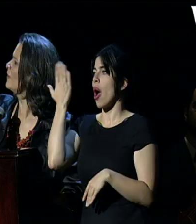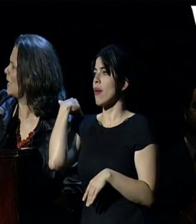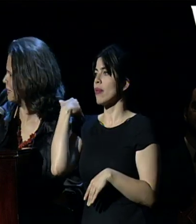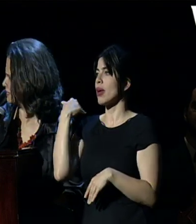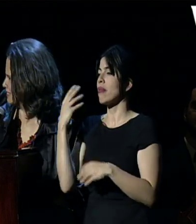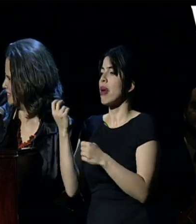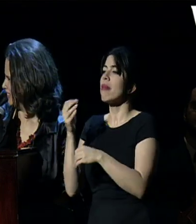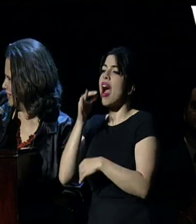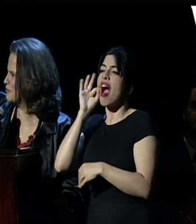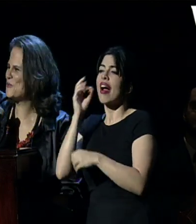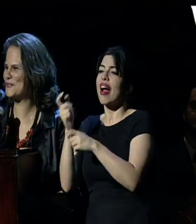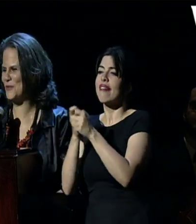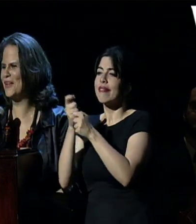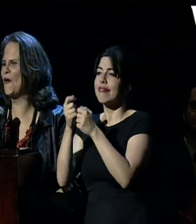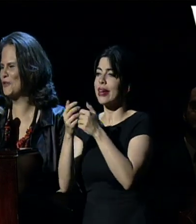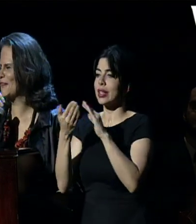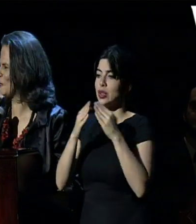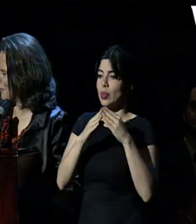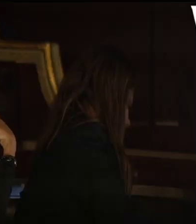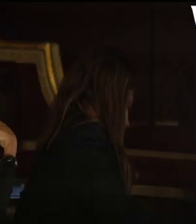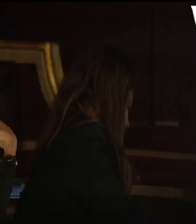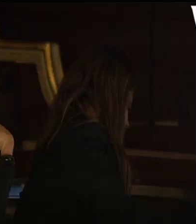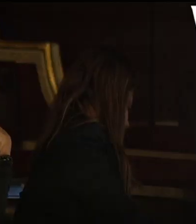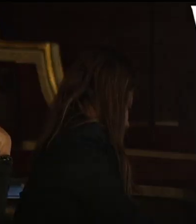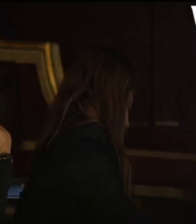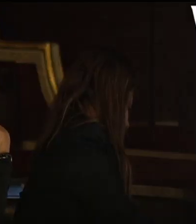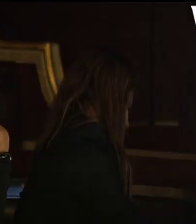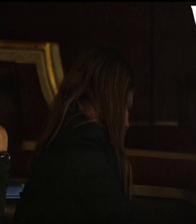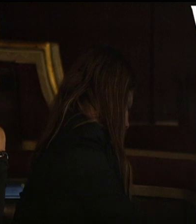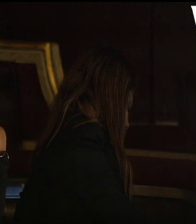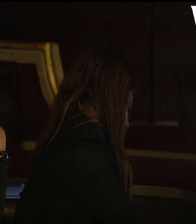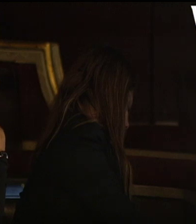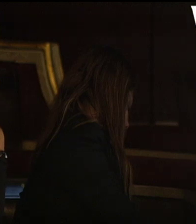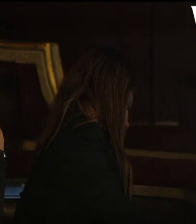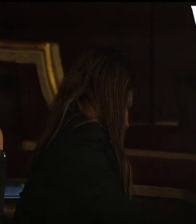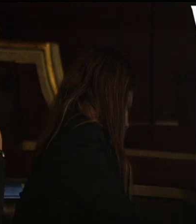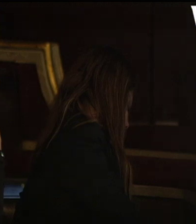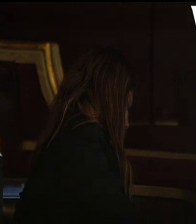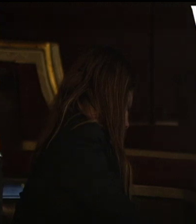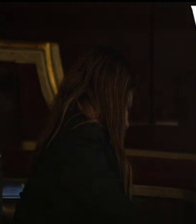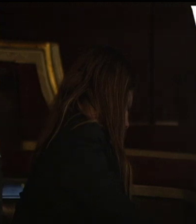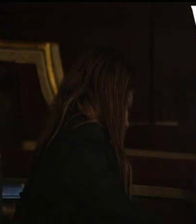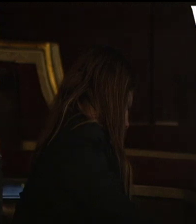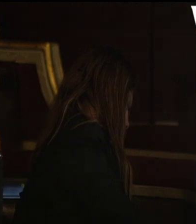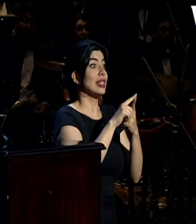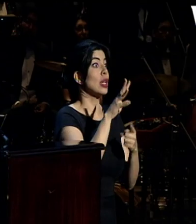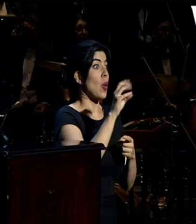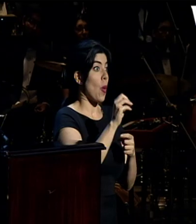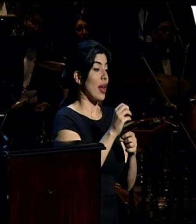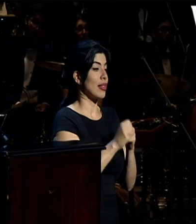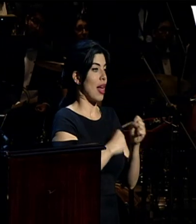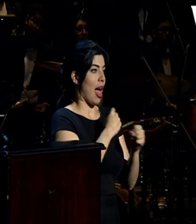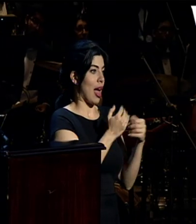había cafetales entre una ciudad y la otra, todavía en el barrio en el que yo viví desde los 10 años hasta mis 40.